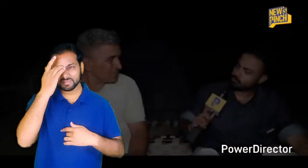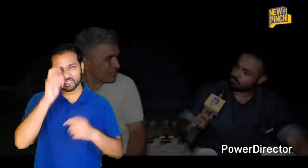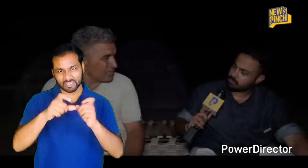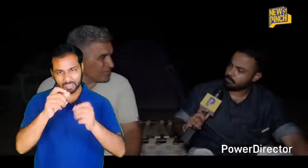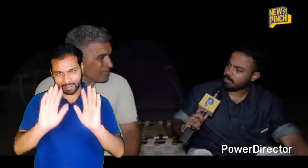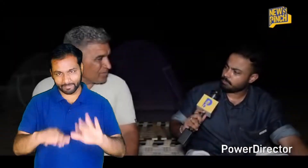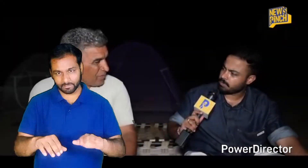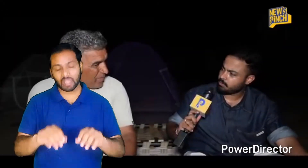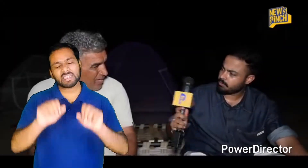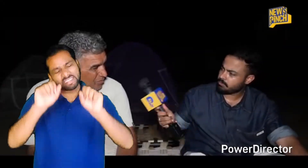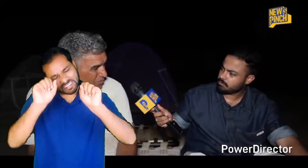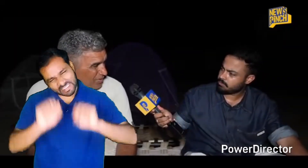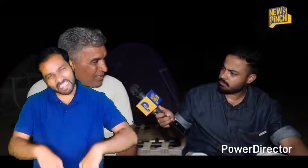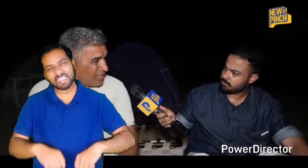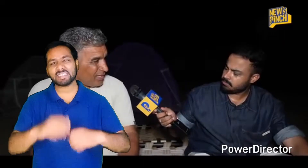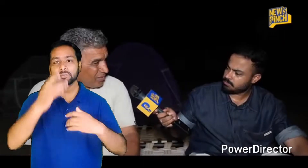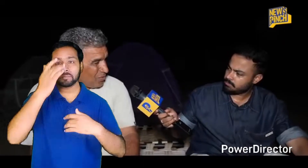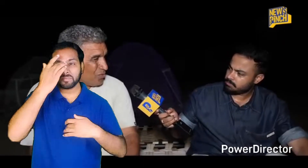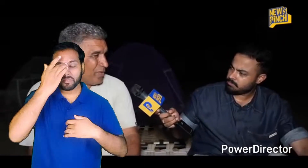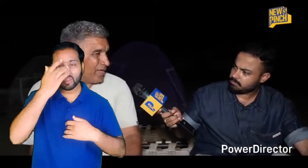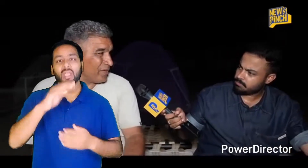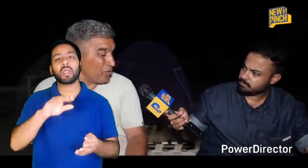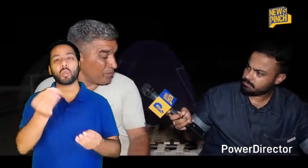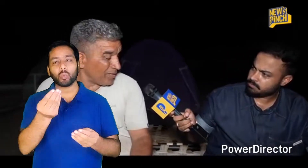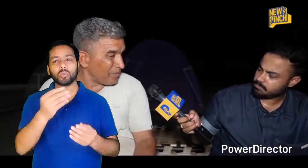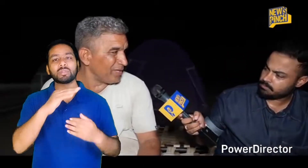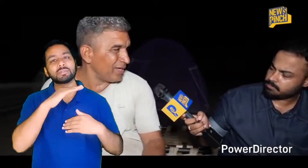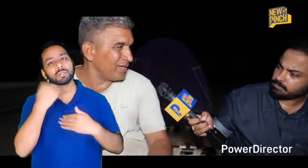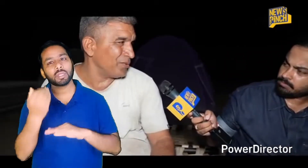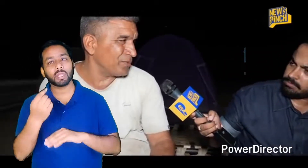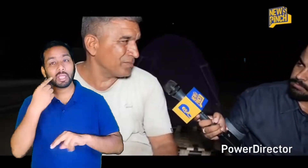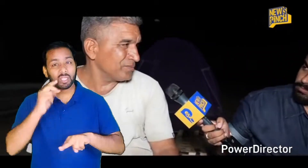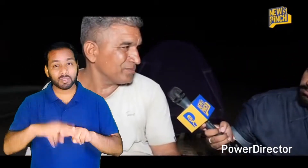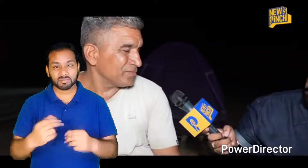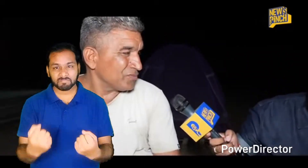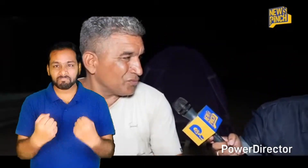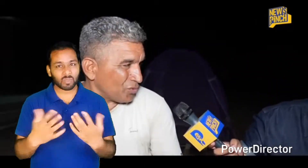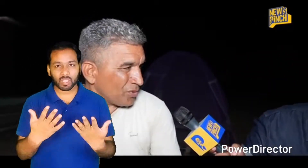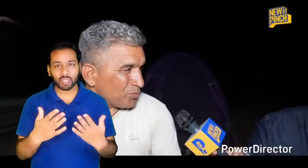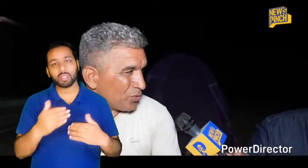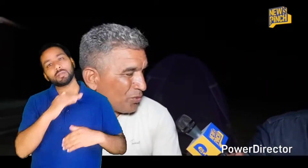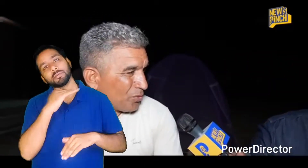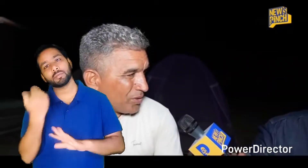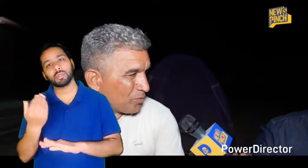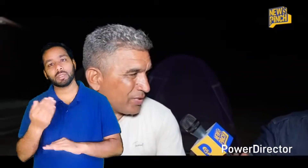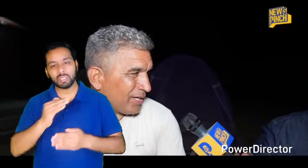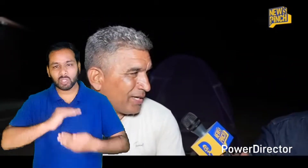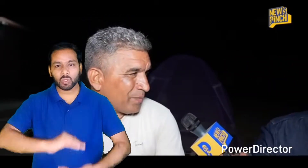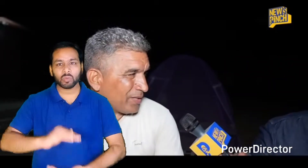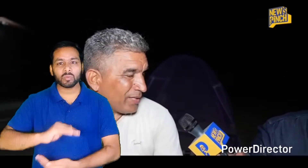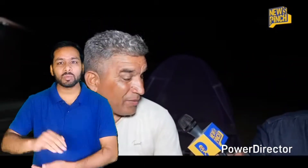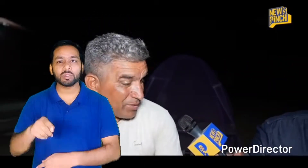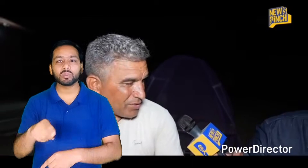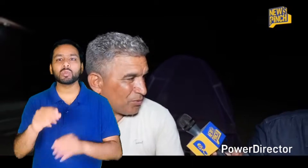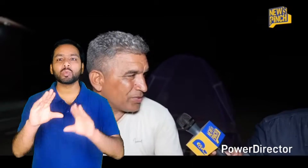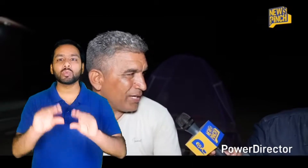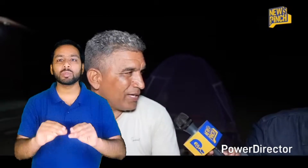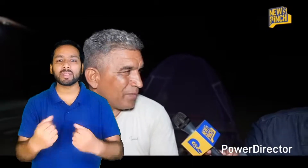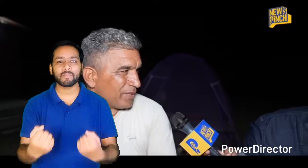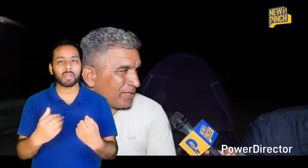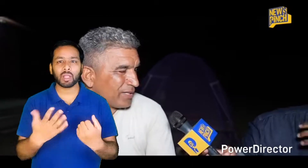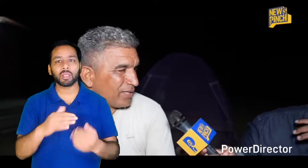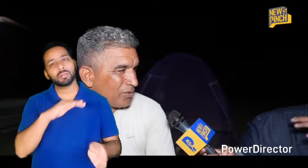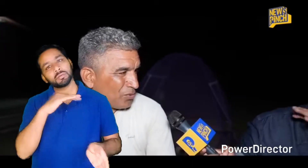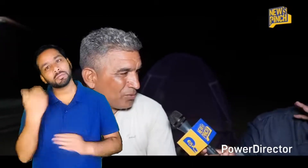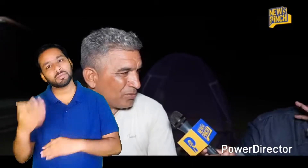बहुत सारे लोग तो ऐसे बीमार पड़ रहे होते हैं, कई लोग हुए हैं और मरे भी हैं। कई लोग जो कमज़ोर लोग होते हैं वो सहन नहीं कर पाते हैं, बच्चे लोग सहन